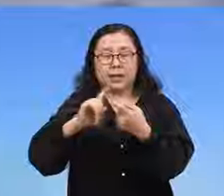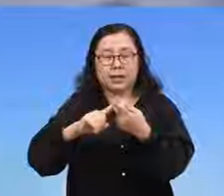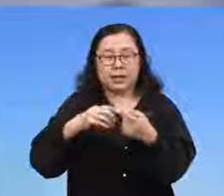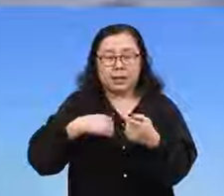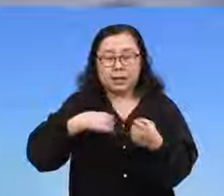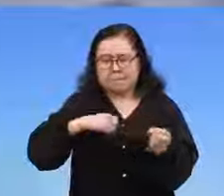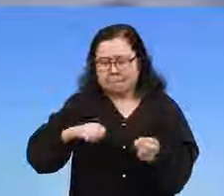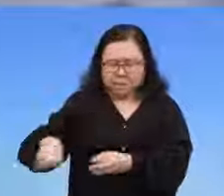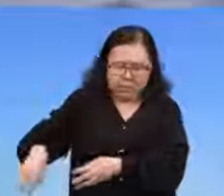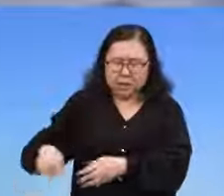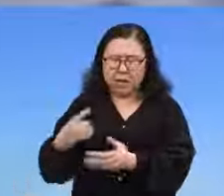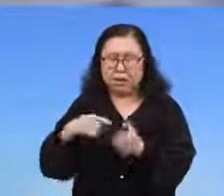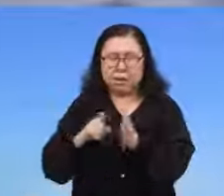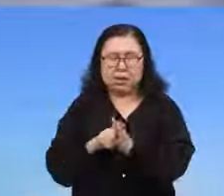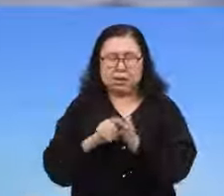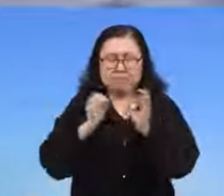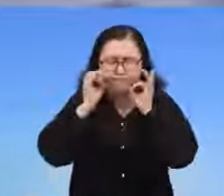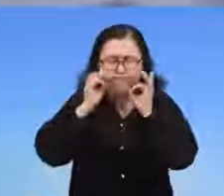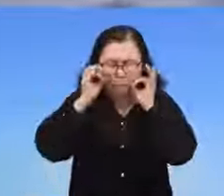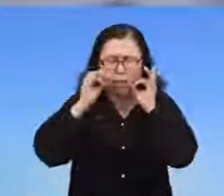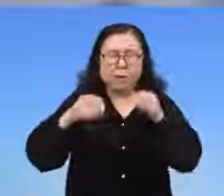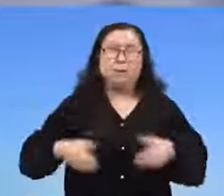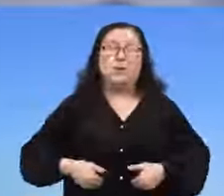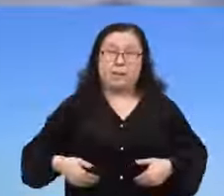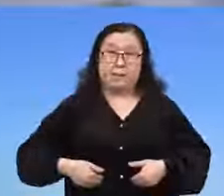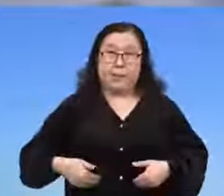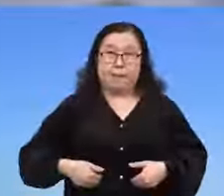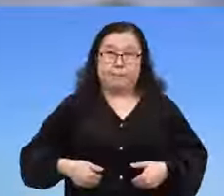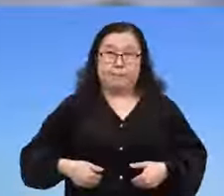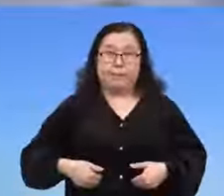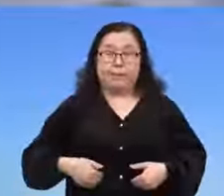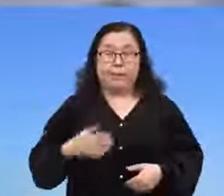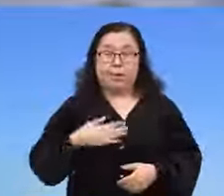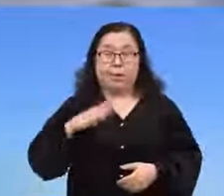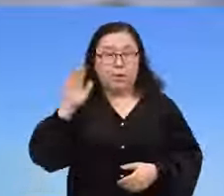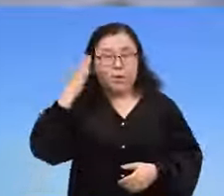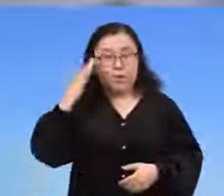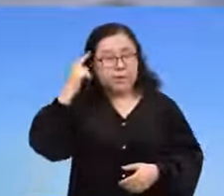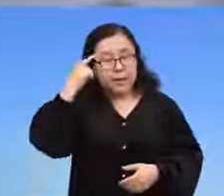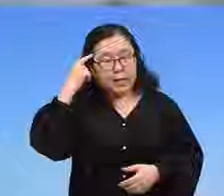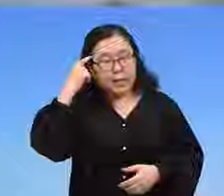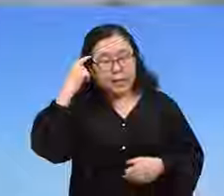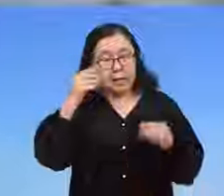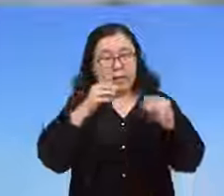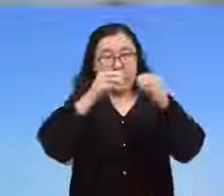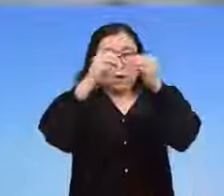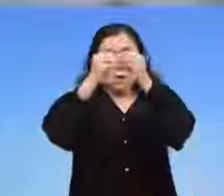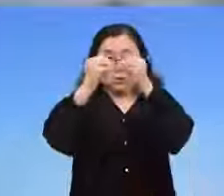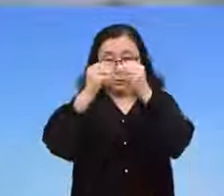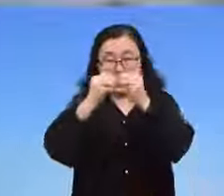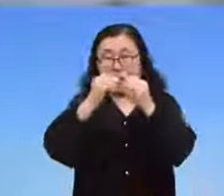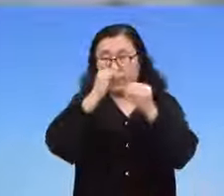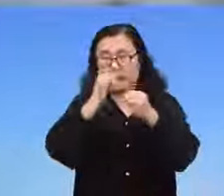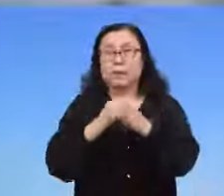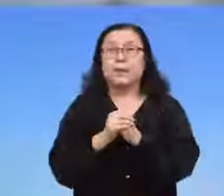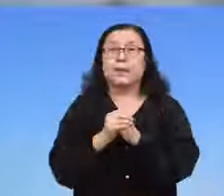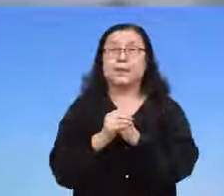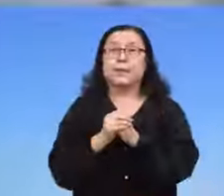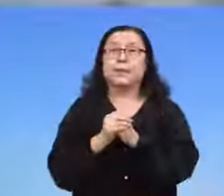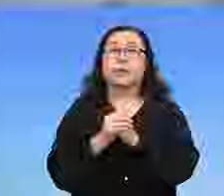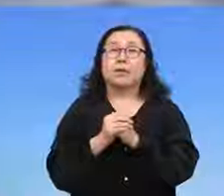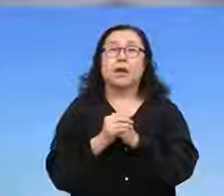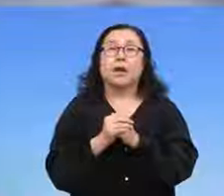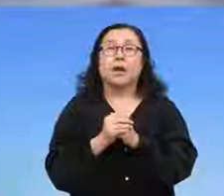제 머릿속에 자리 잡고 있는 문장 하나가 있는데요, 전에 한번 설교 시간에 언급한 것